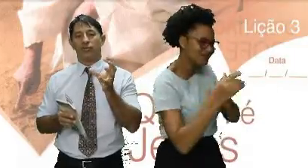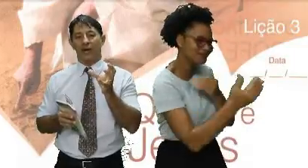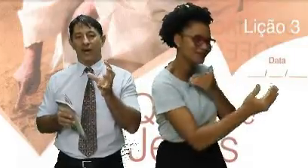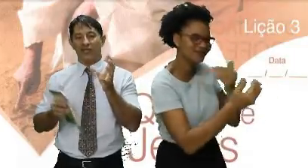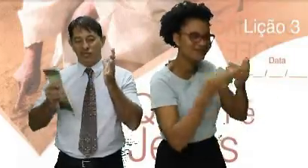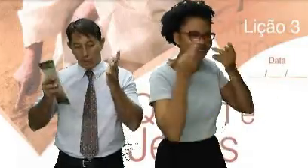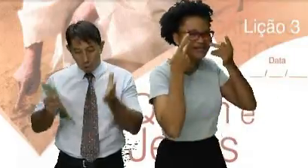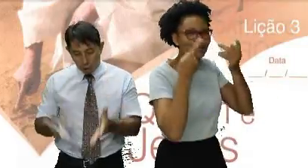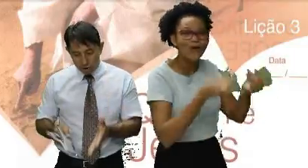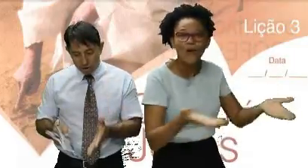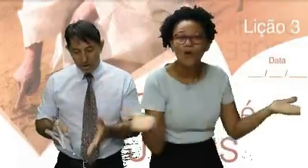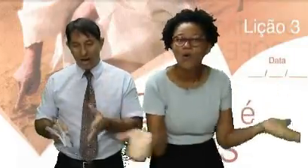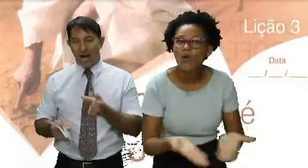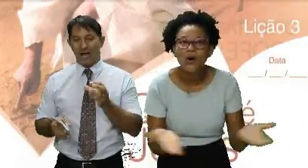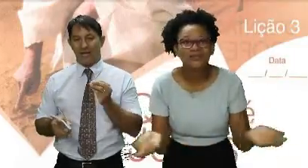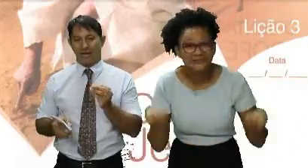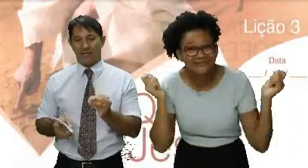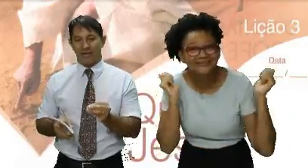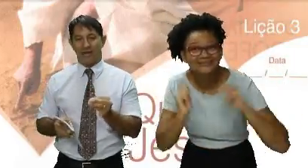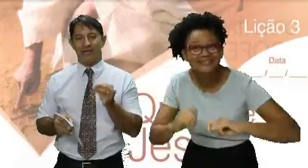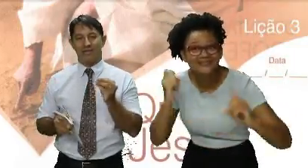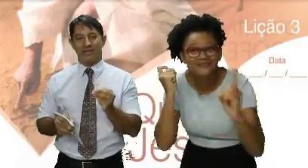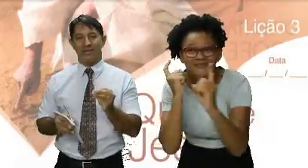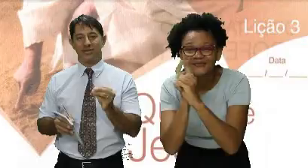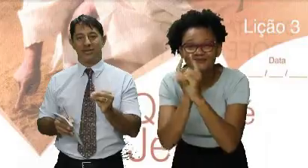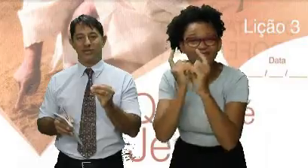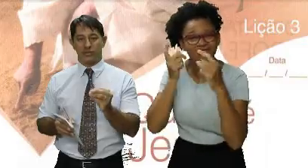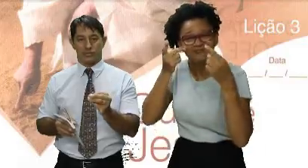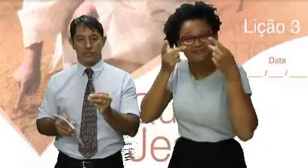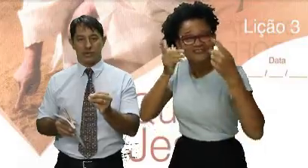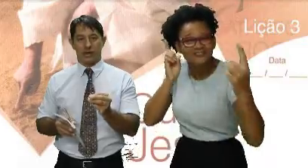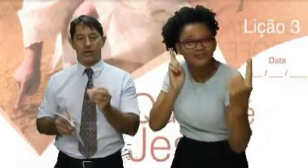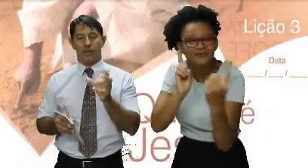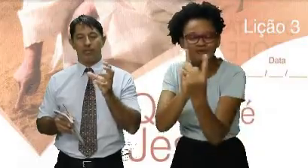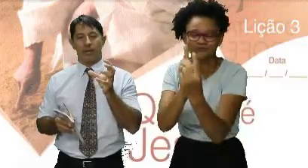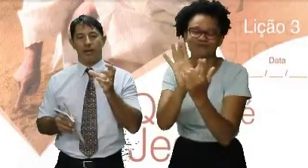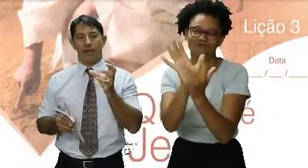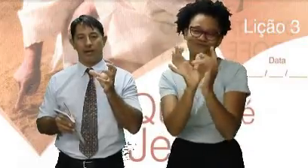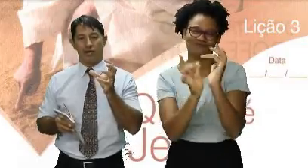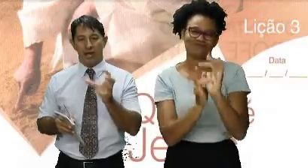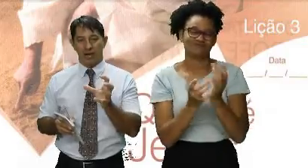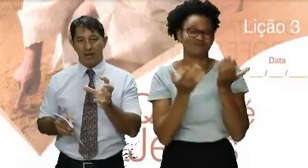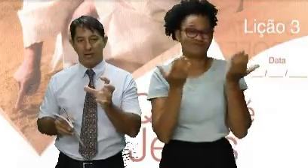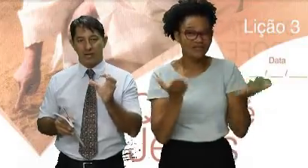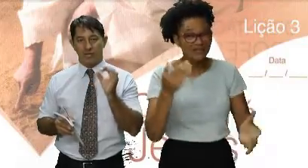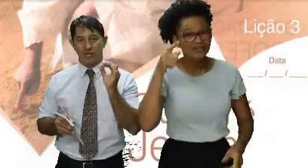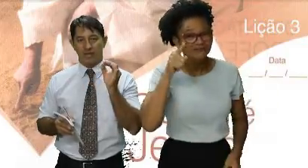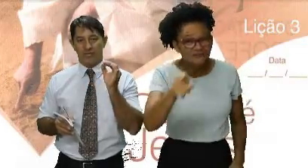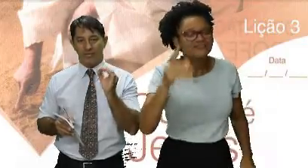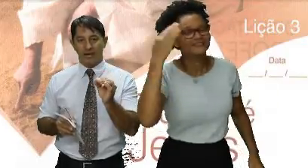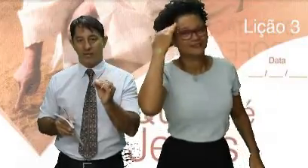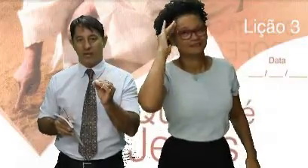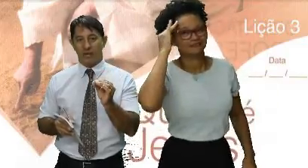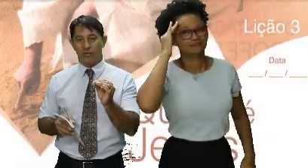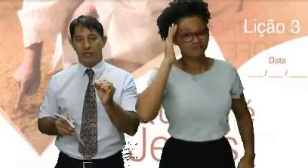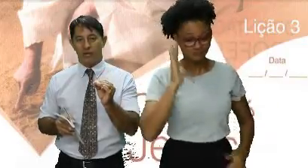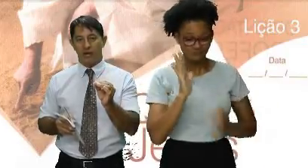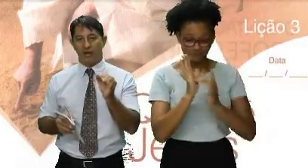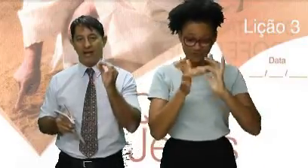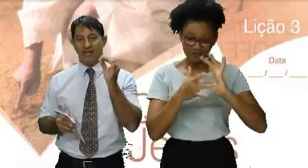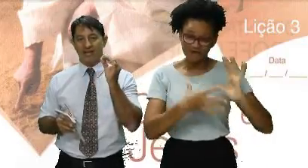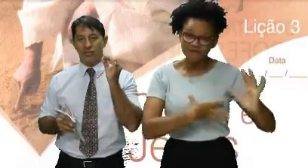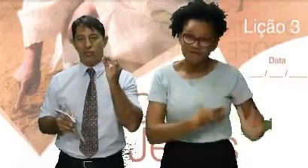Deus oferece hoje através de Jesus. Então, entenda, Jesus é filho de